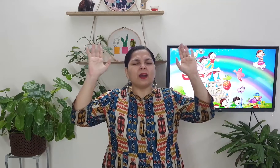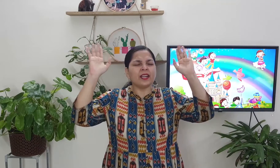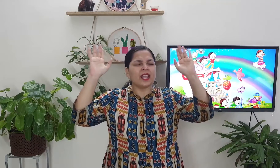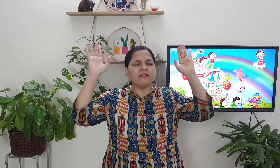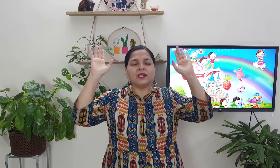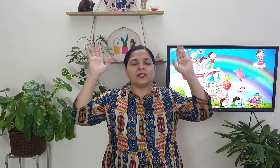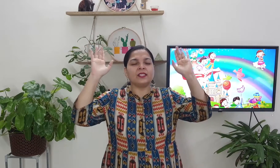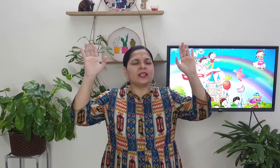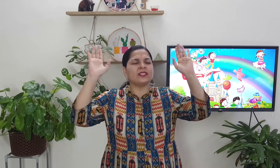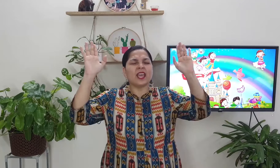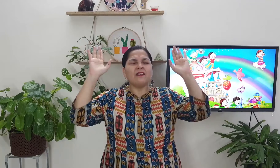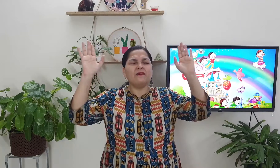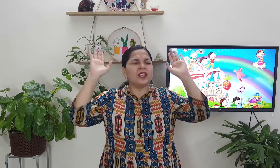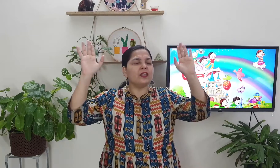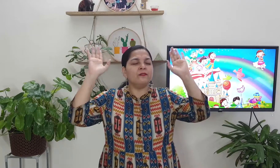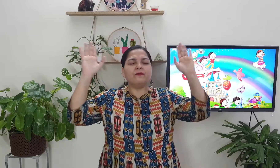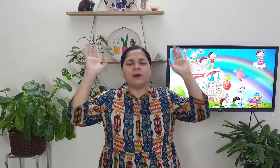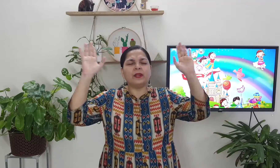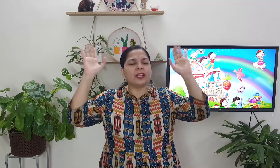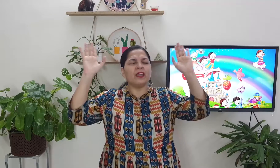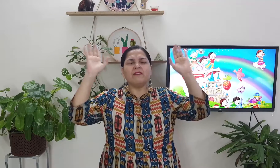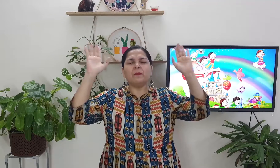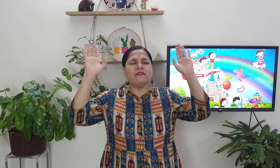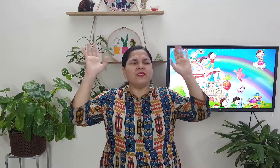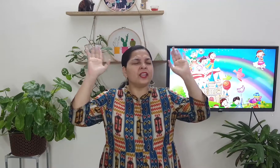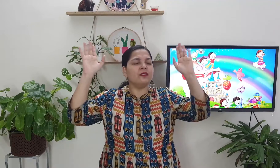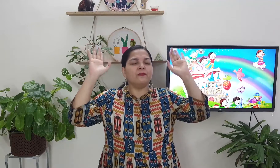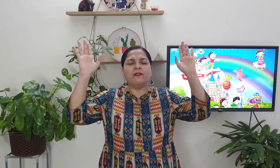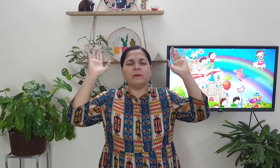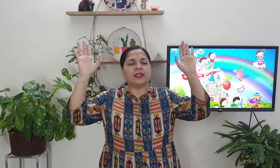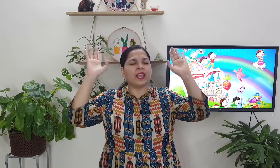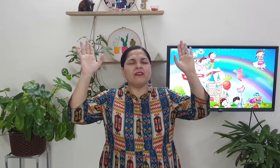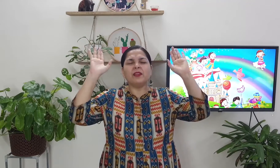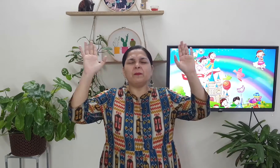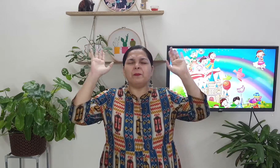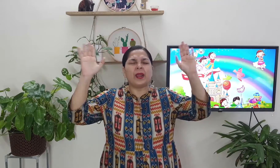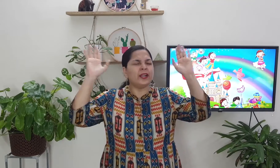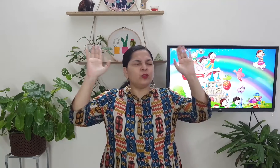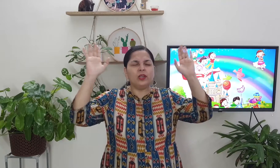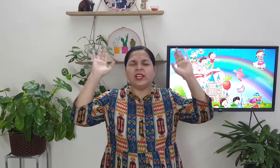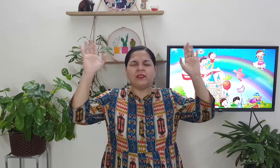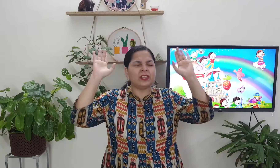ஆண்டவரே, ஒவ்வொரு நோயும் ஒவ்வொரு பலவீனமும் ஒவ்வொரு வலியும் இயேசுவின் பெயரில் அவர்களை விட்டு செல்லும்